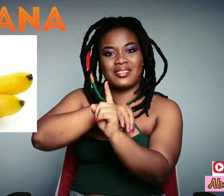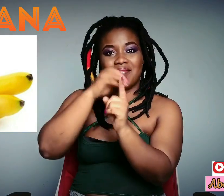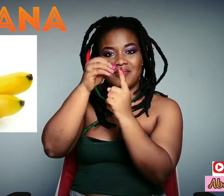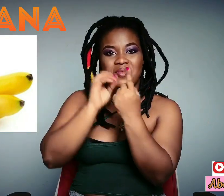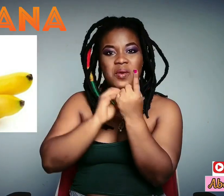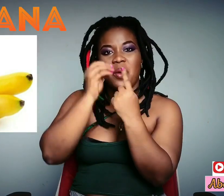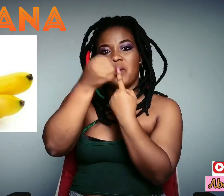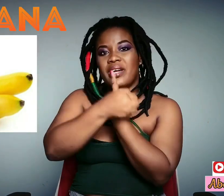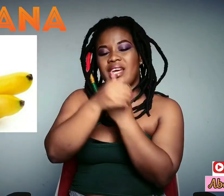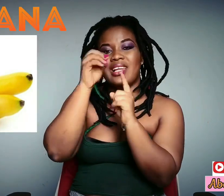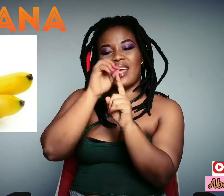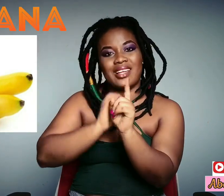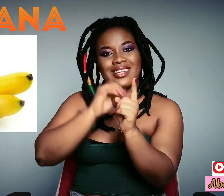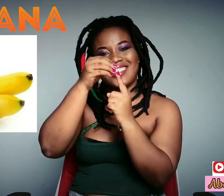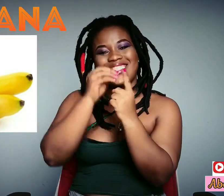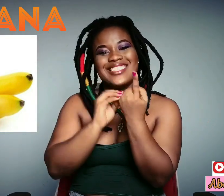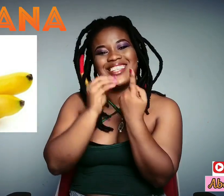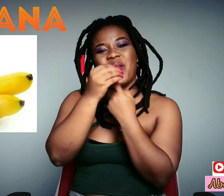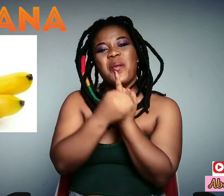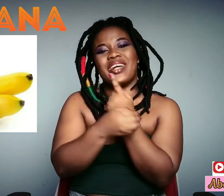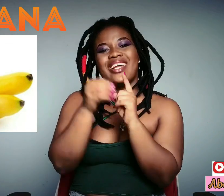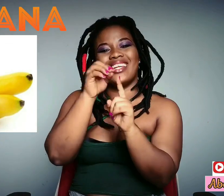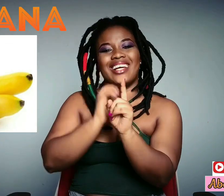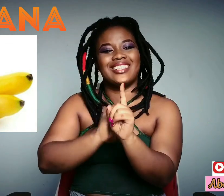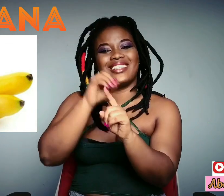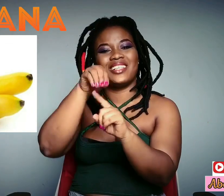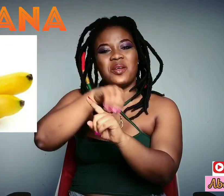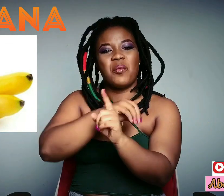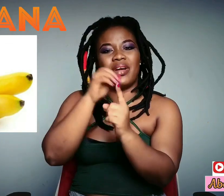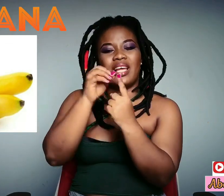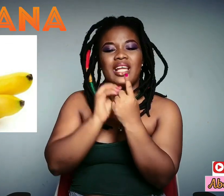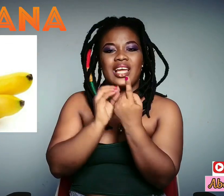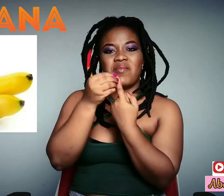banana. Banana. Banana. Banana.